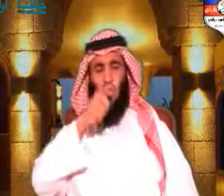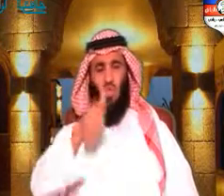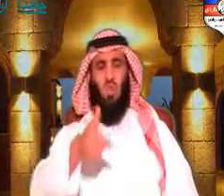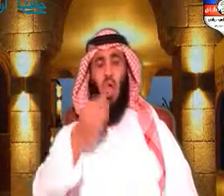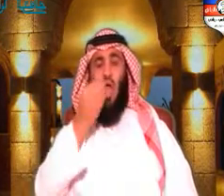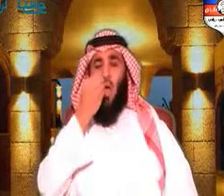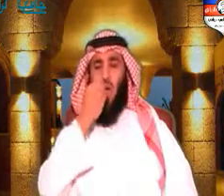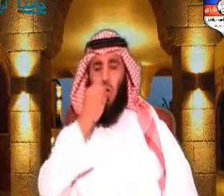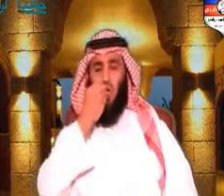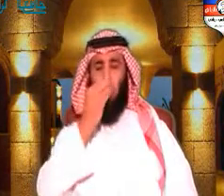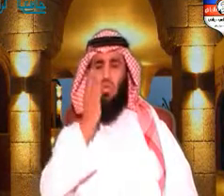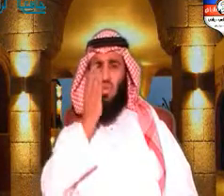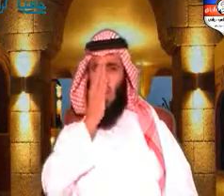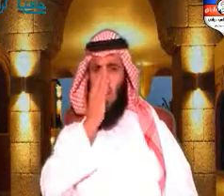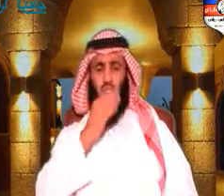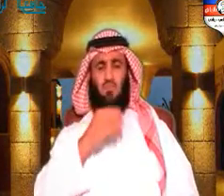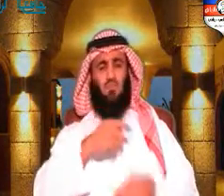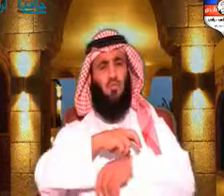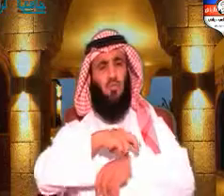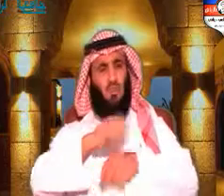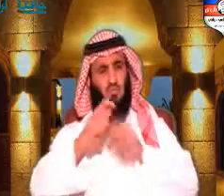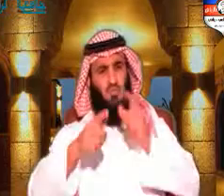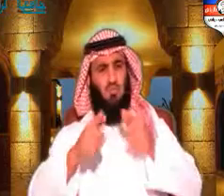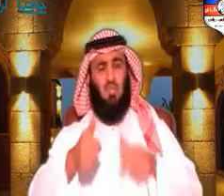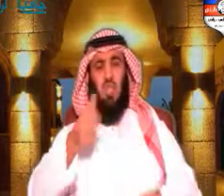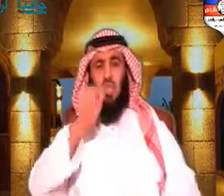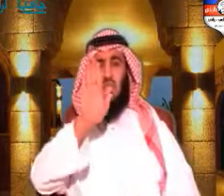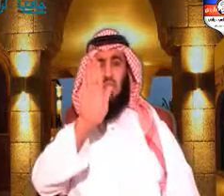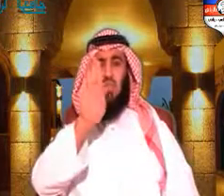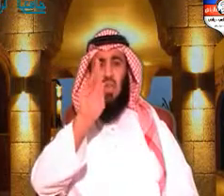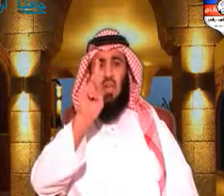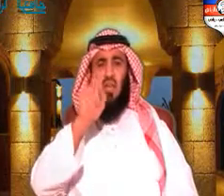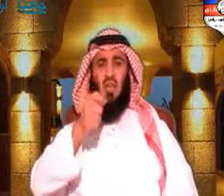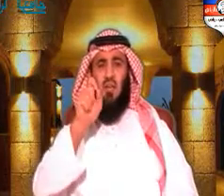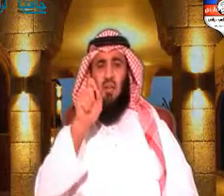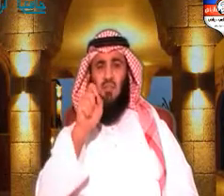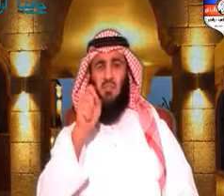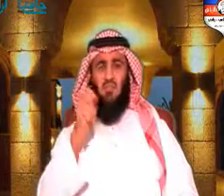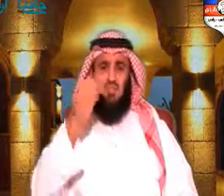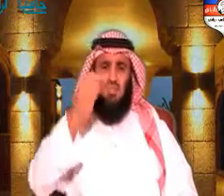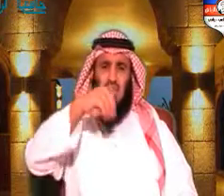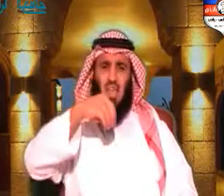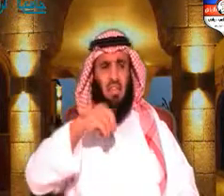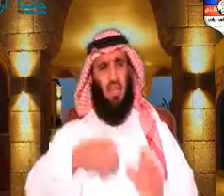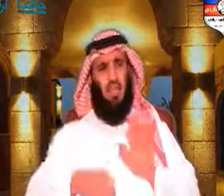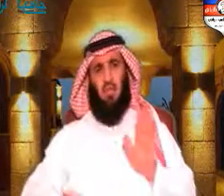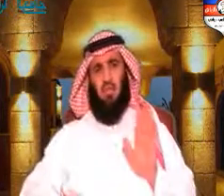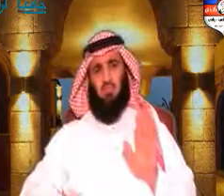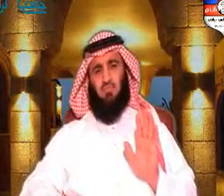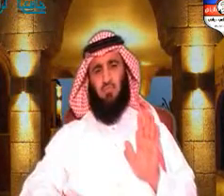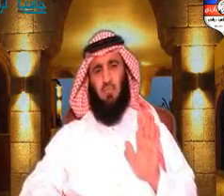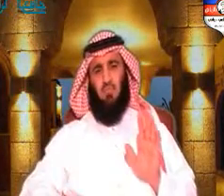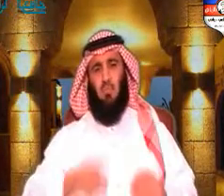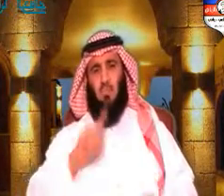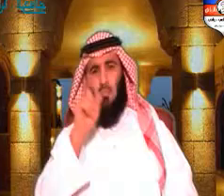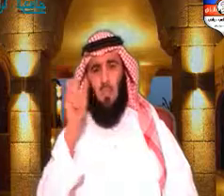والبسوا وتصدقوا من غير إسراف ولا مخيلة. قال ابن عباس رضي الله عنهما: